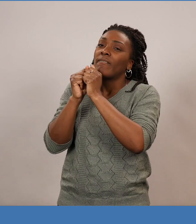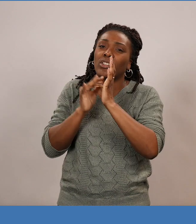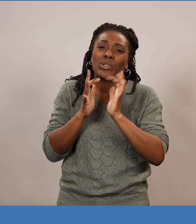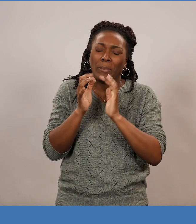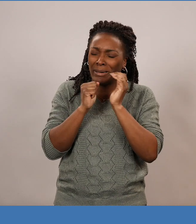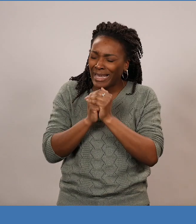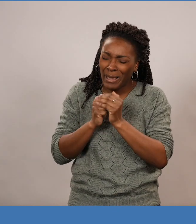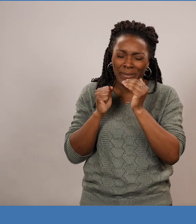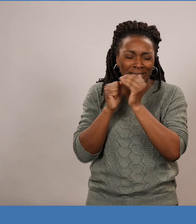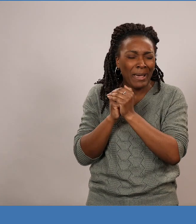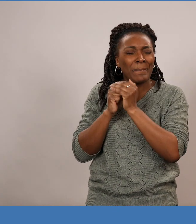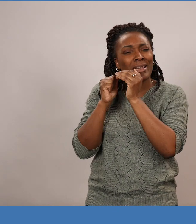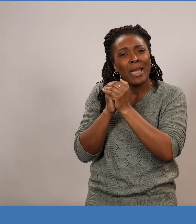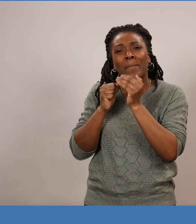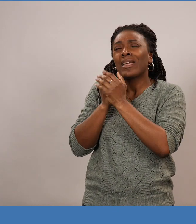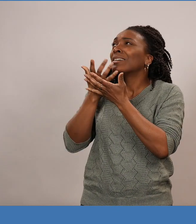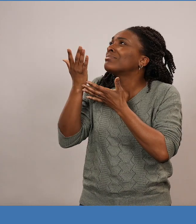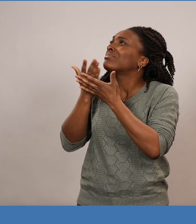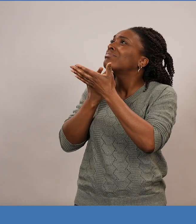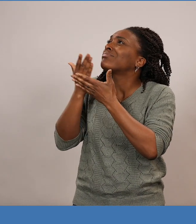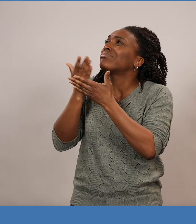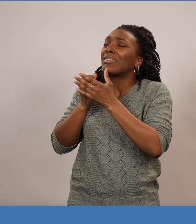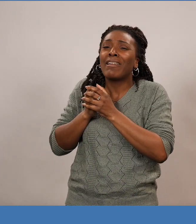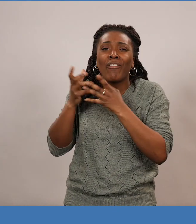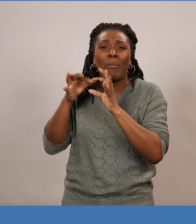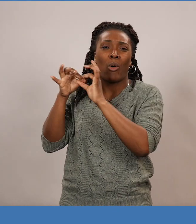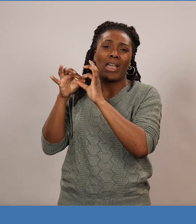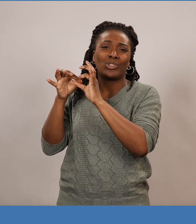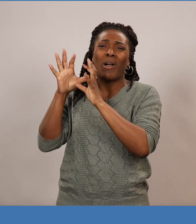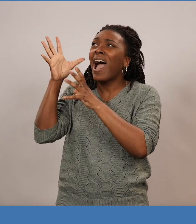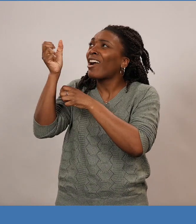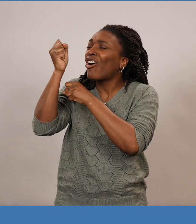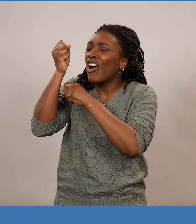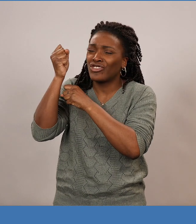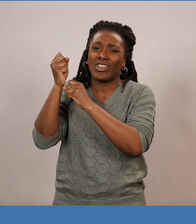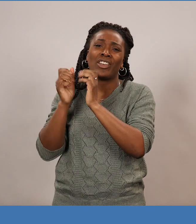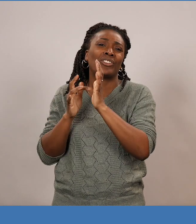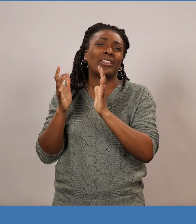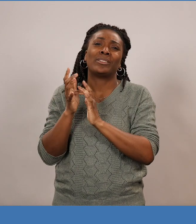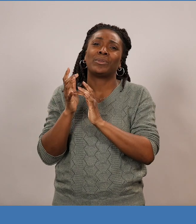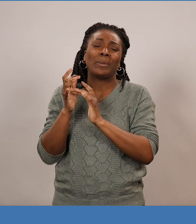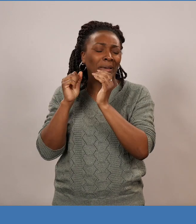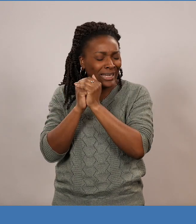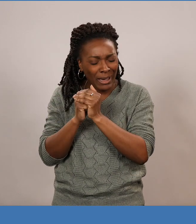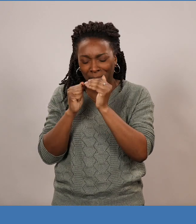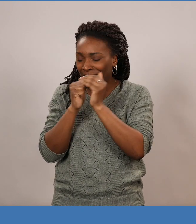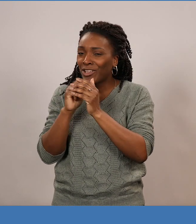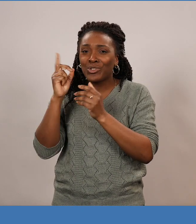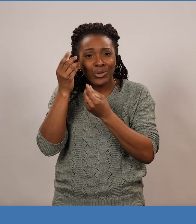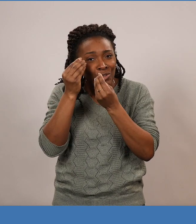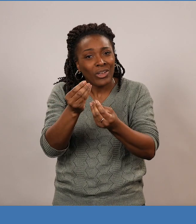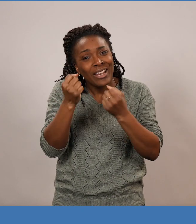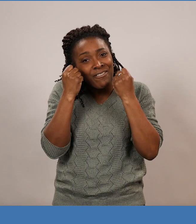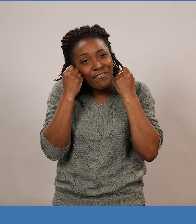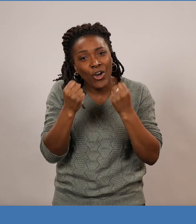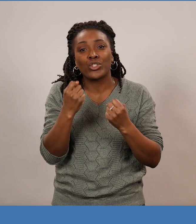Jésus. Développez votre relation intime avec Jésus. Accrochez-vous à Jésus. Et au travers de la prière, Dieu va